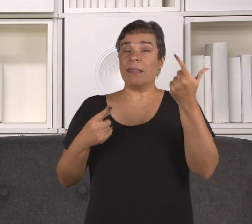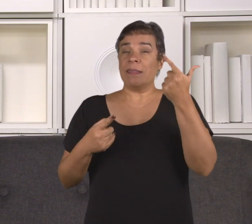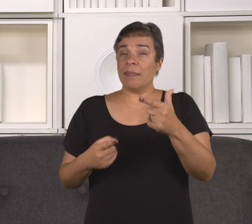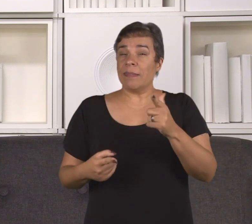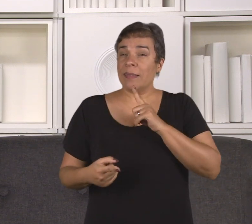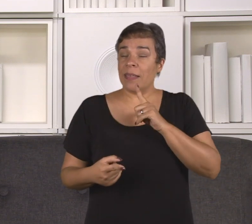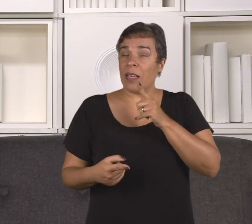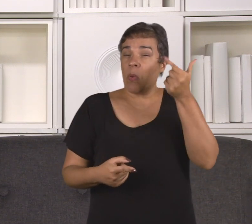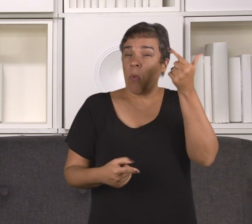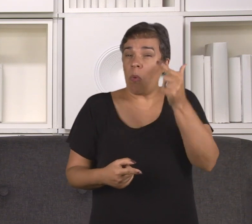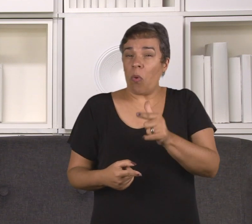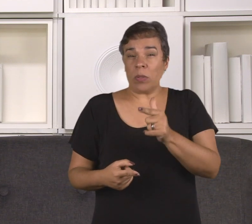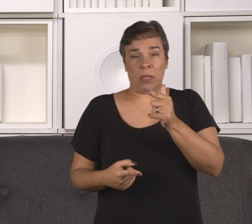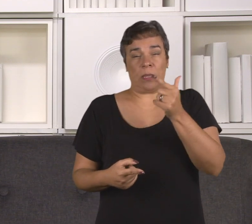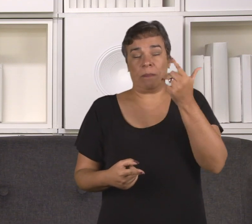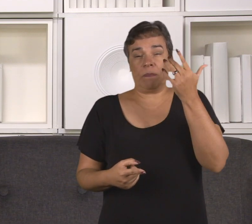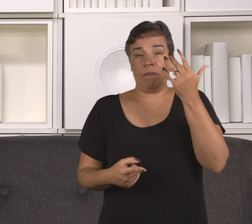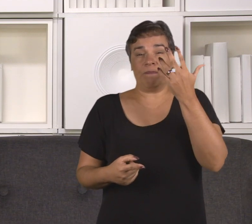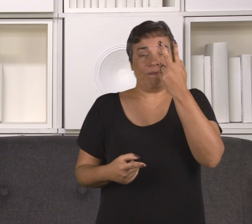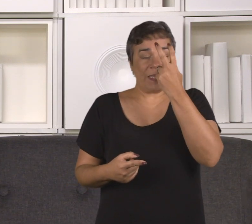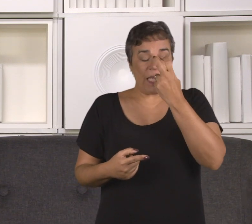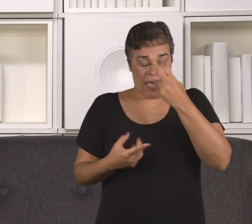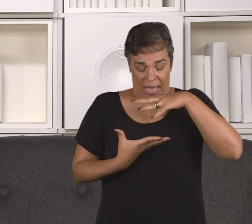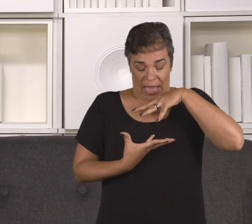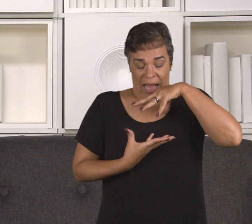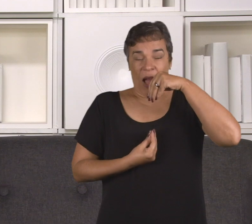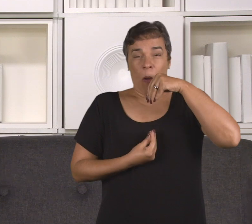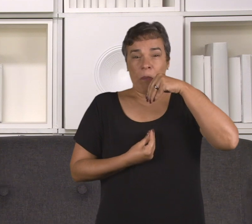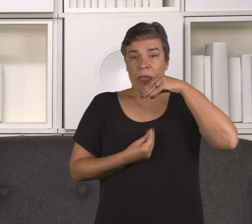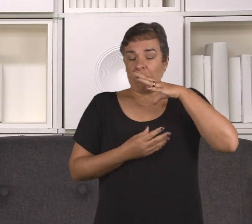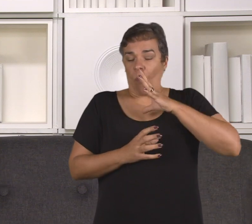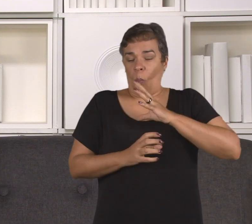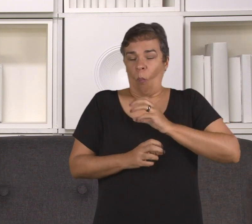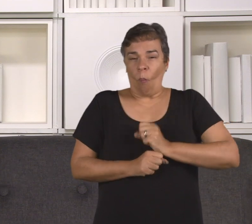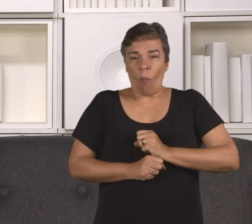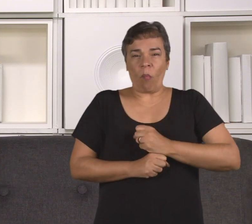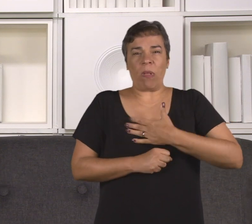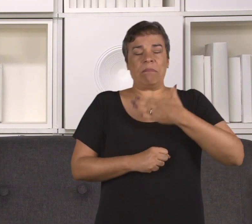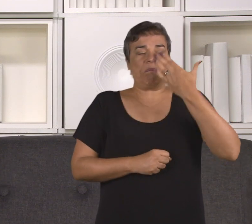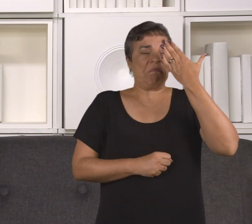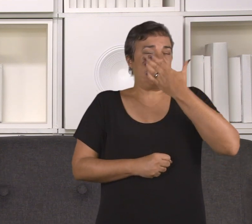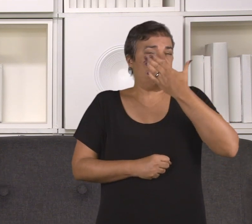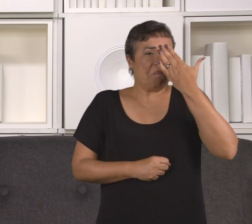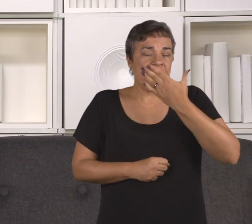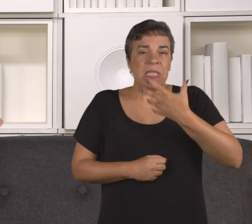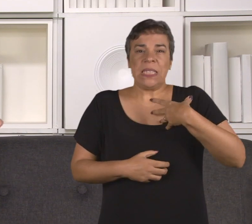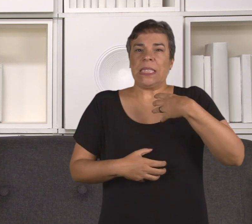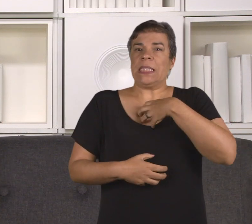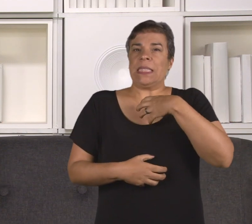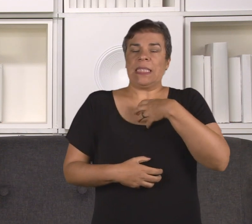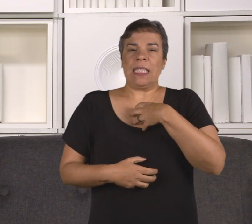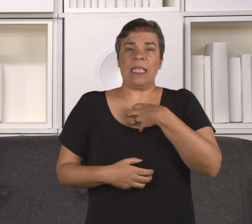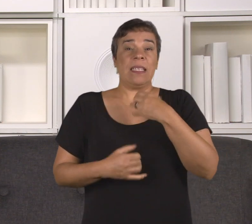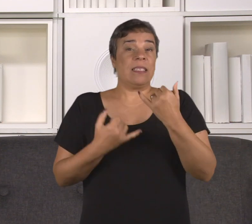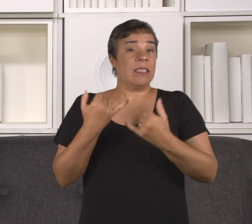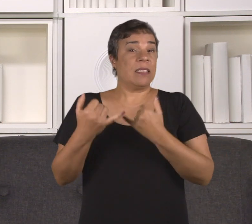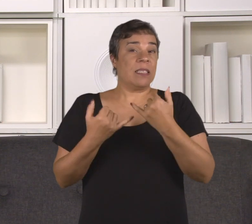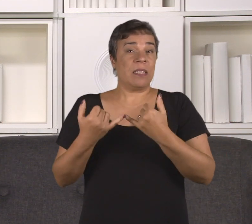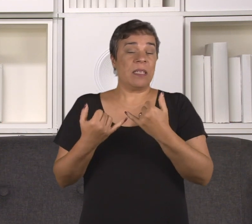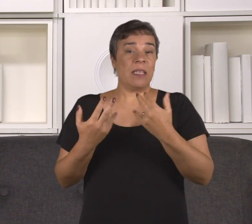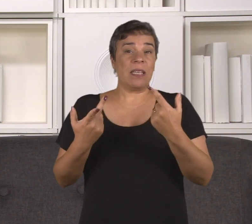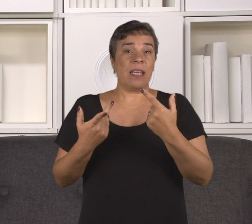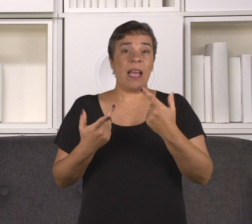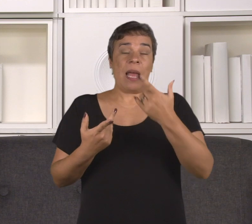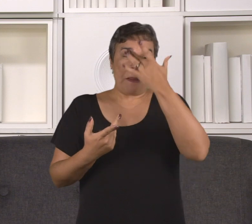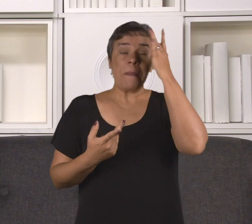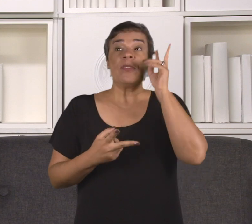cegueira. É uma cegueira da alma, é uma cegueira do espírito. É o que a gente brinca, que o sujeito vê, mas